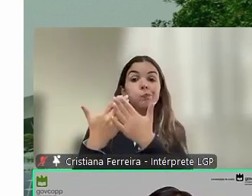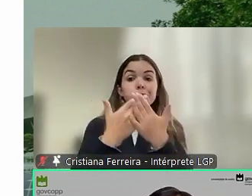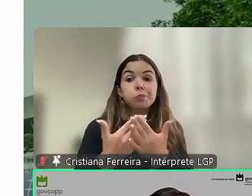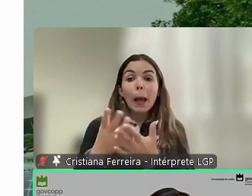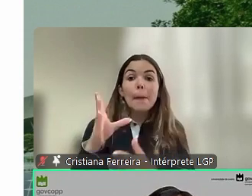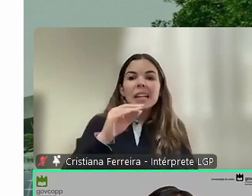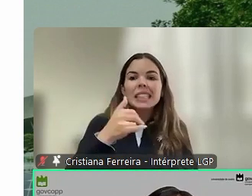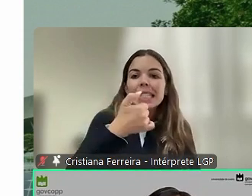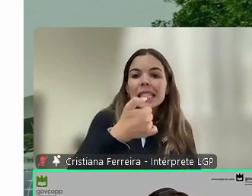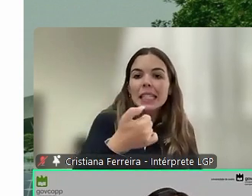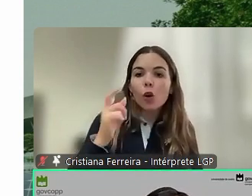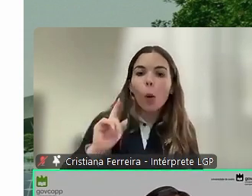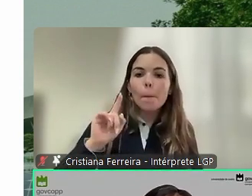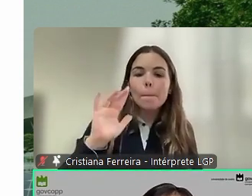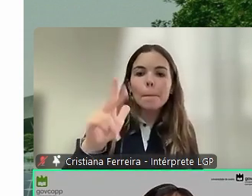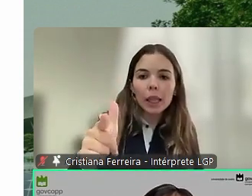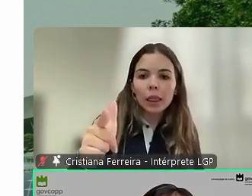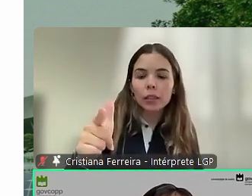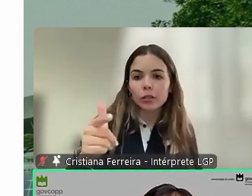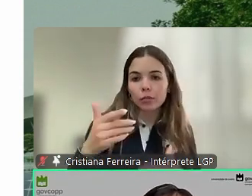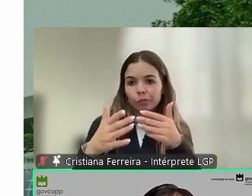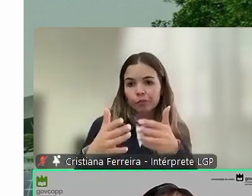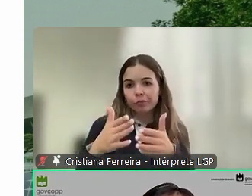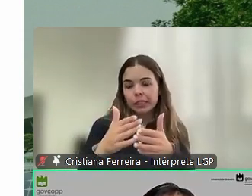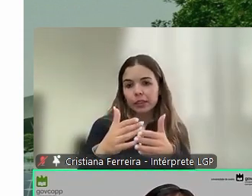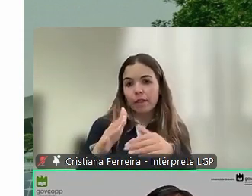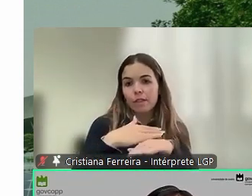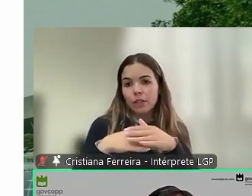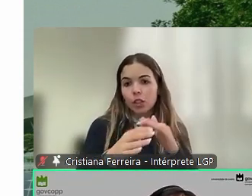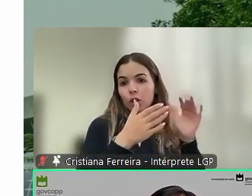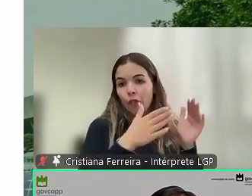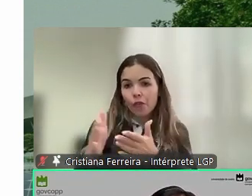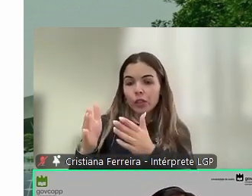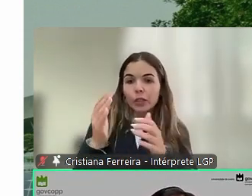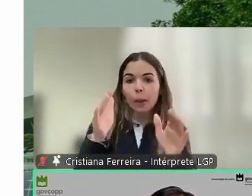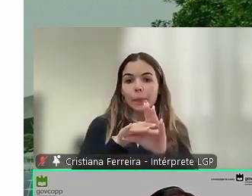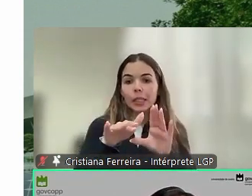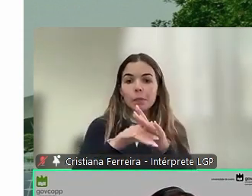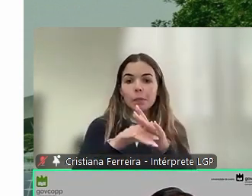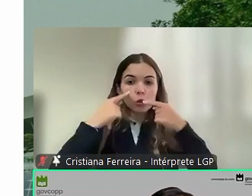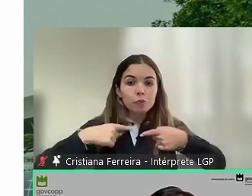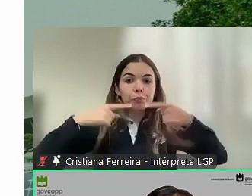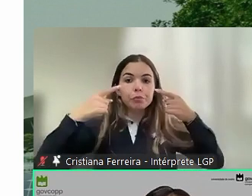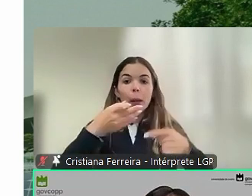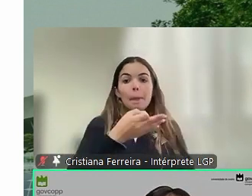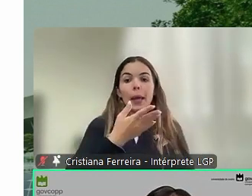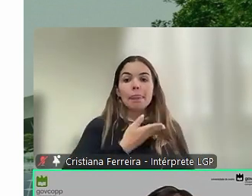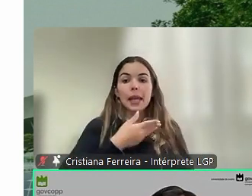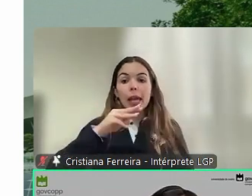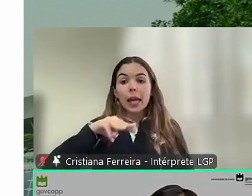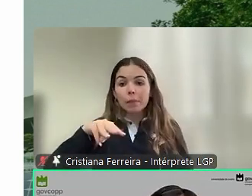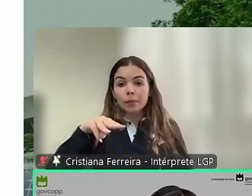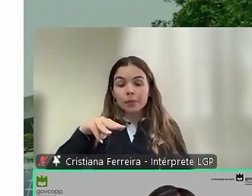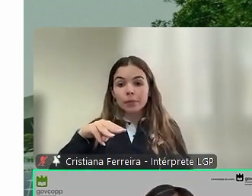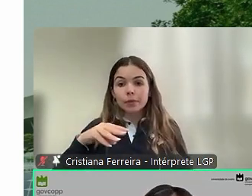5.000 contribuições feitas no momento da participação pública para o PDE. E destas